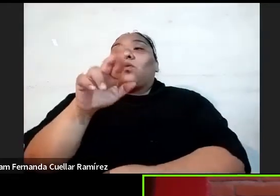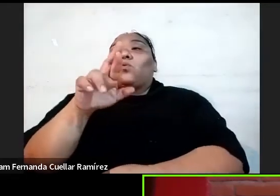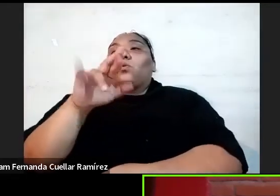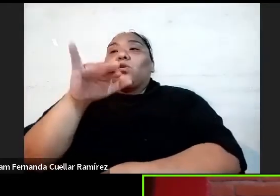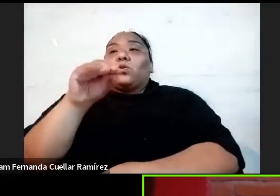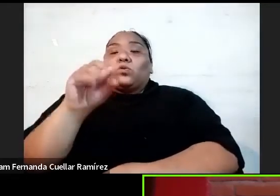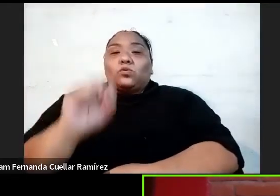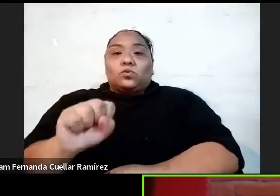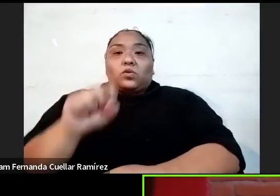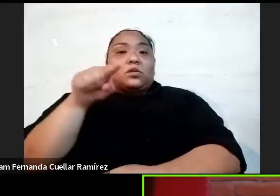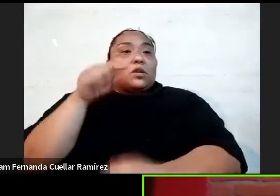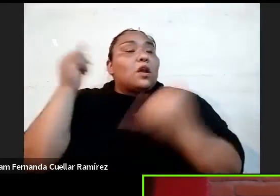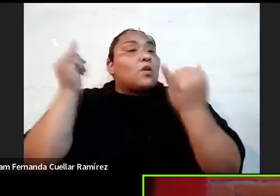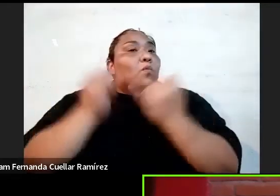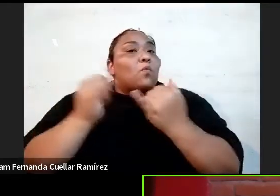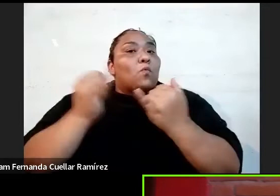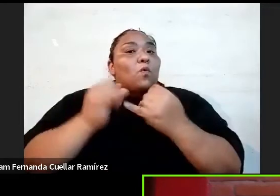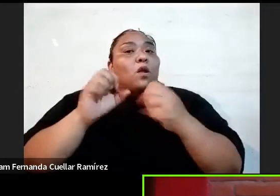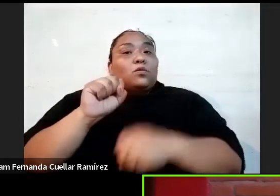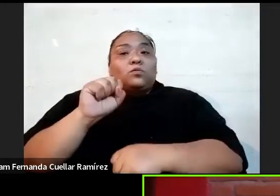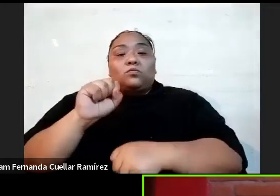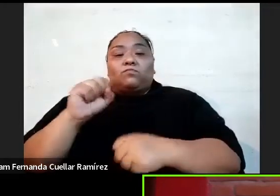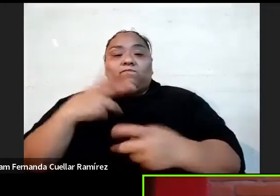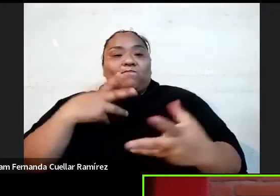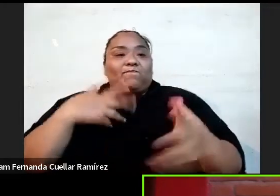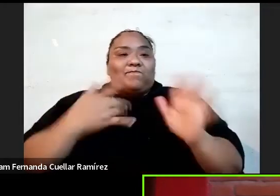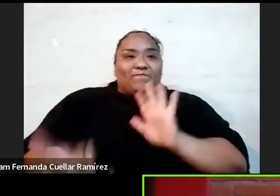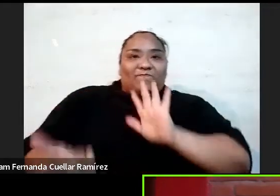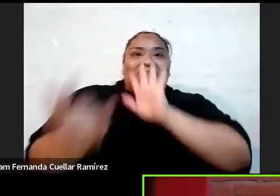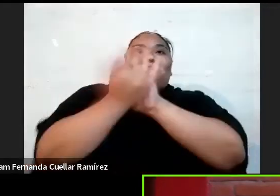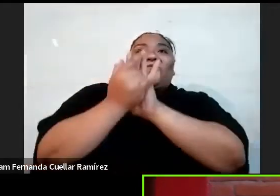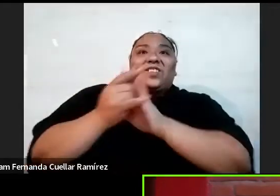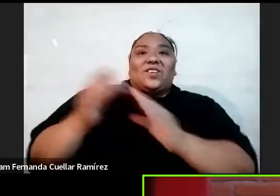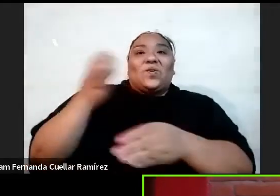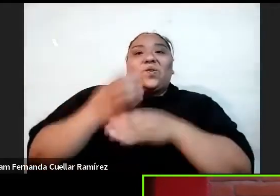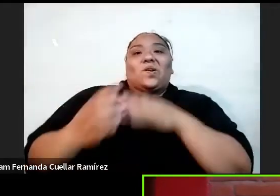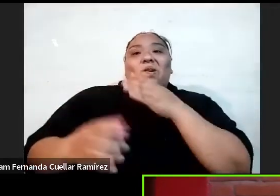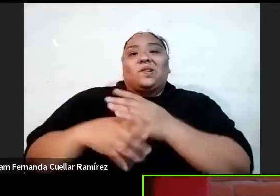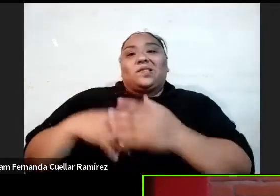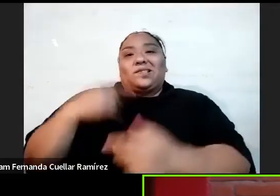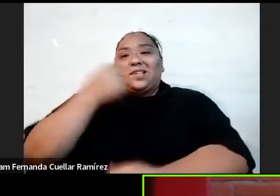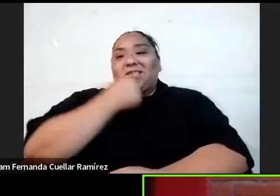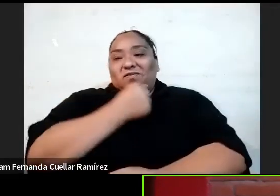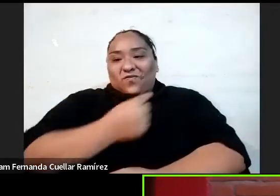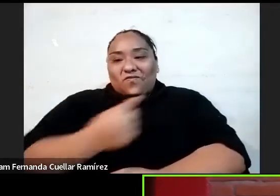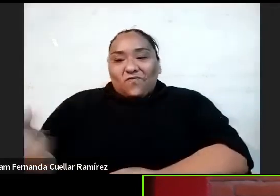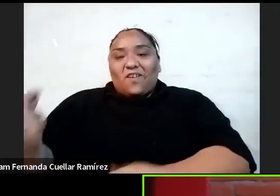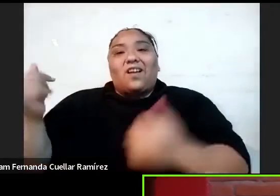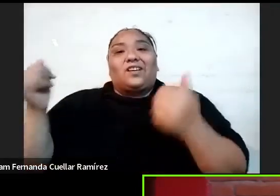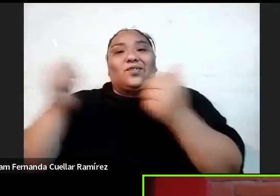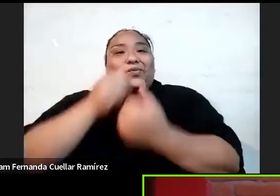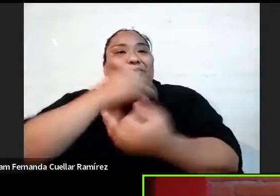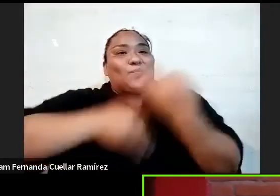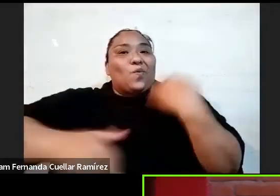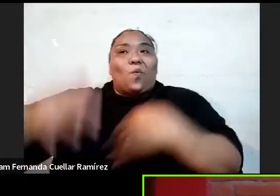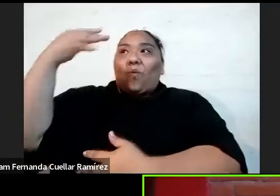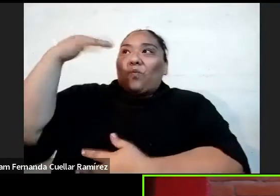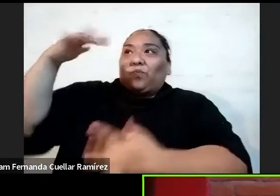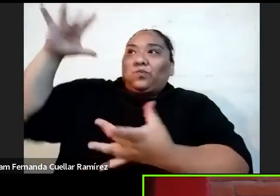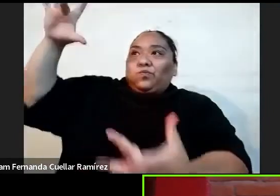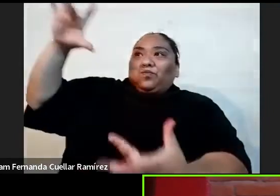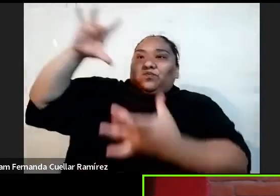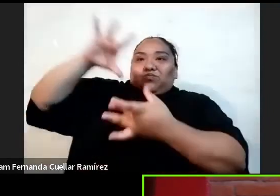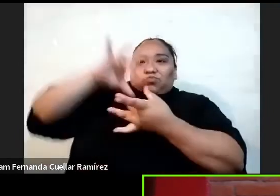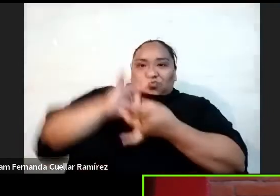como un show también. Siempre intentaba mezclar como cosas infantiles con cosas de adultos. y hice de de